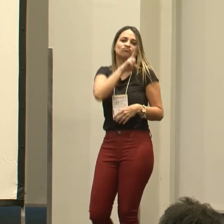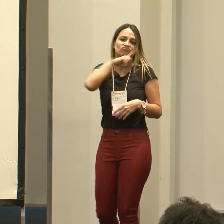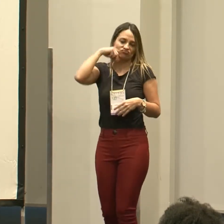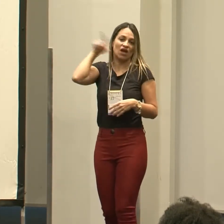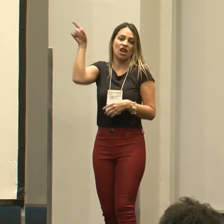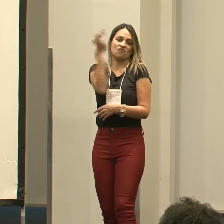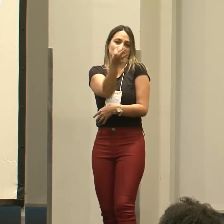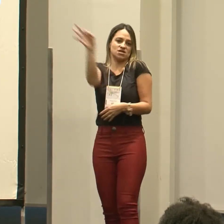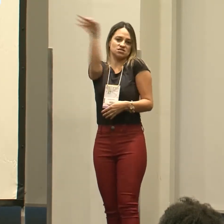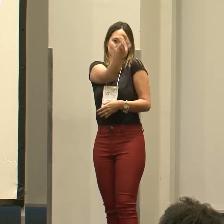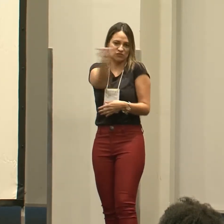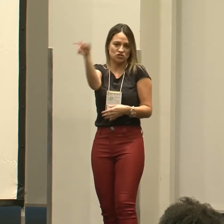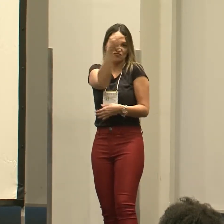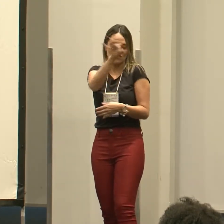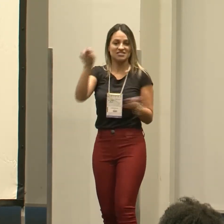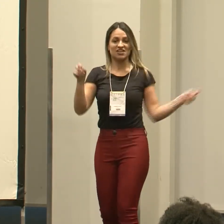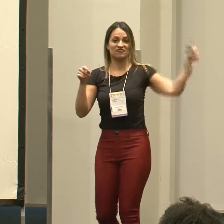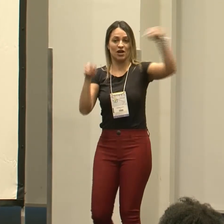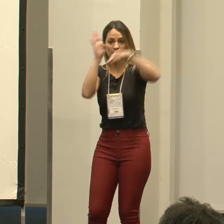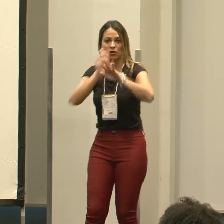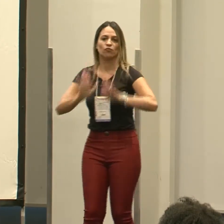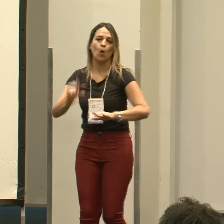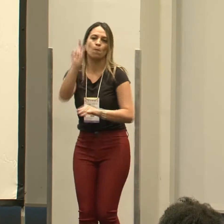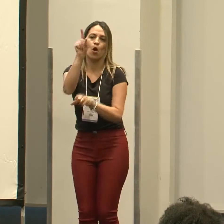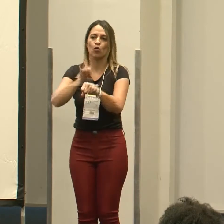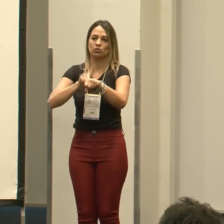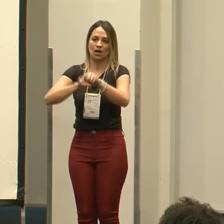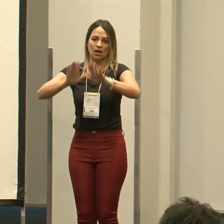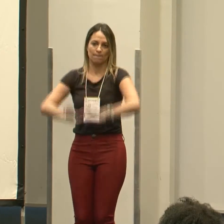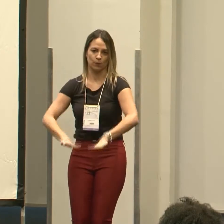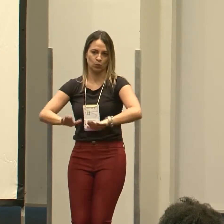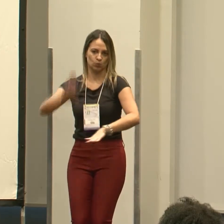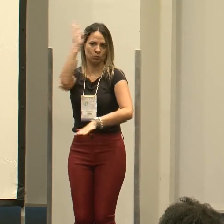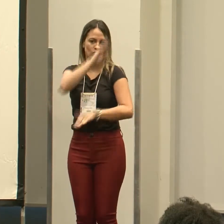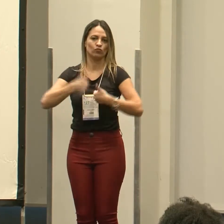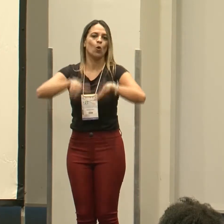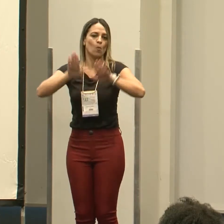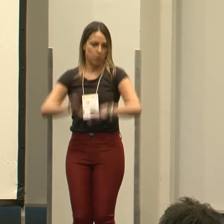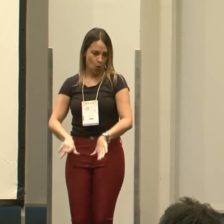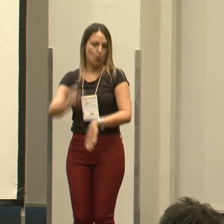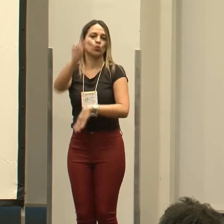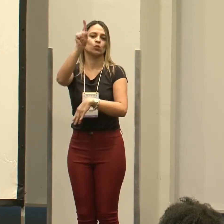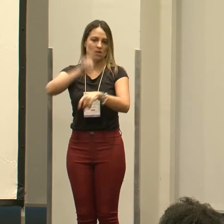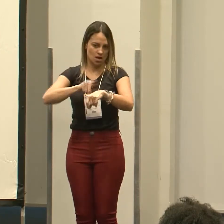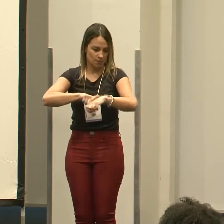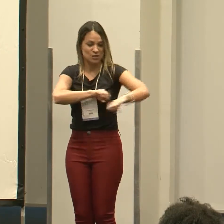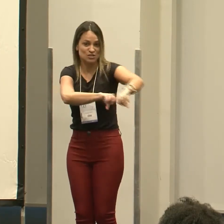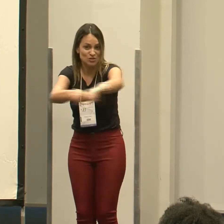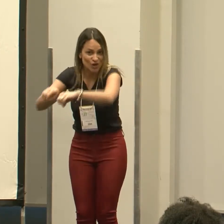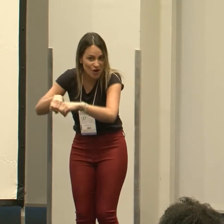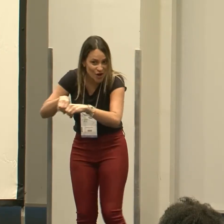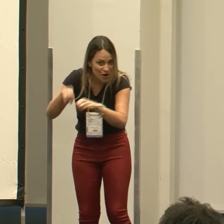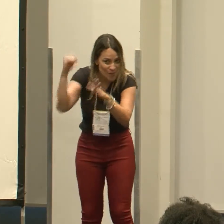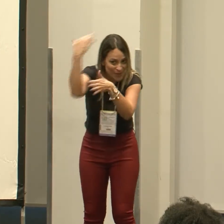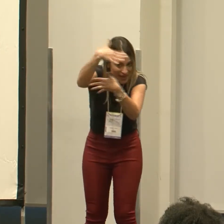vocês mesmos. Então, era um professor francês que veio ao Brasil, ficou no Brasil durante pouco